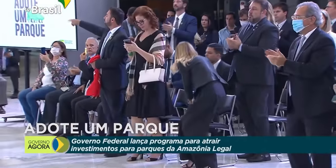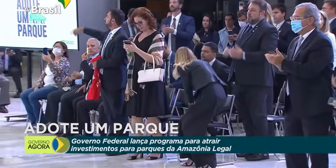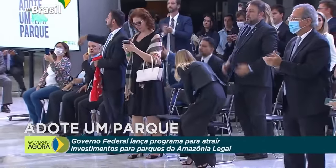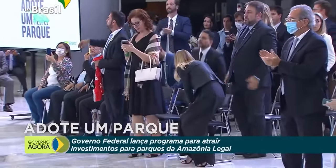Quem está aí